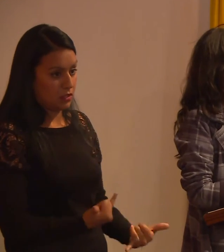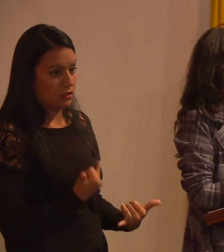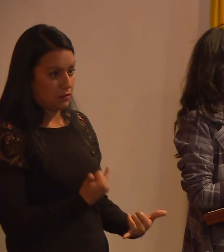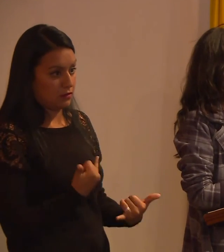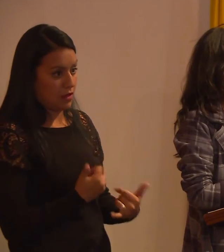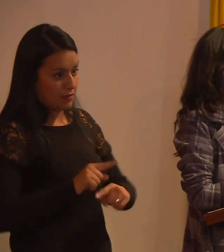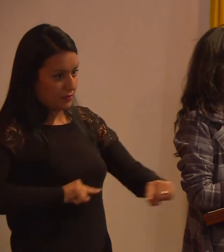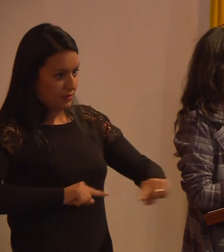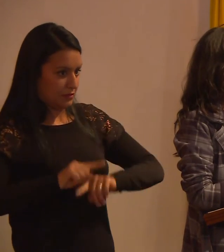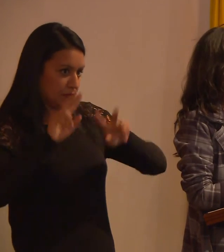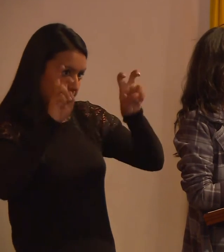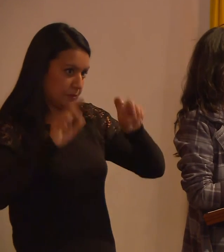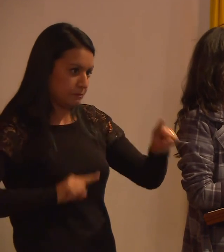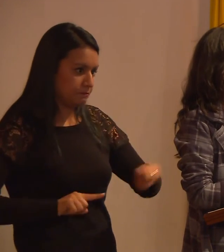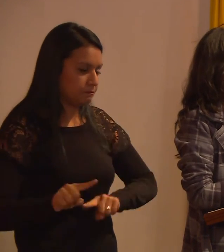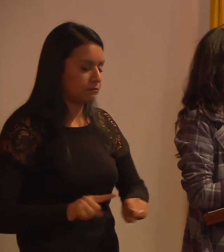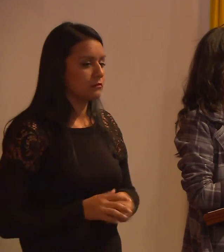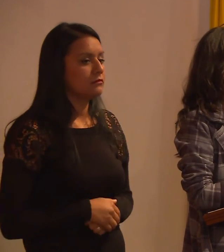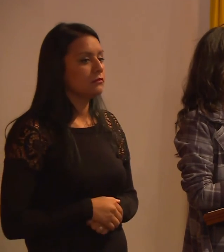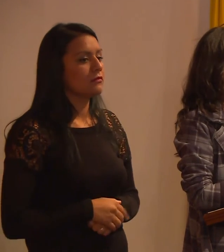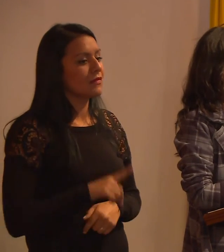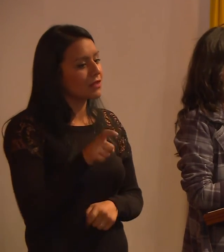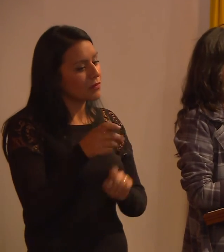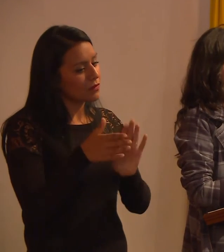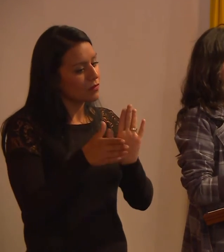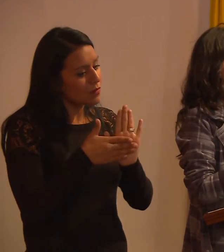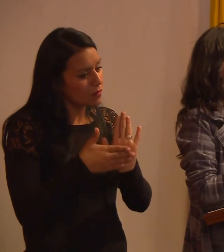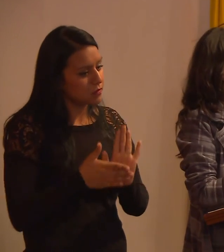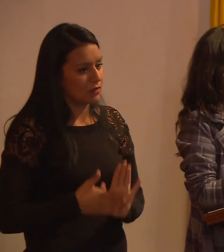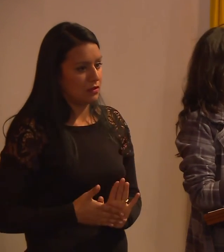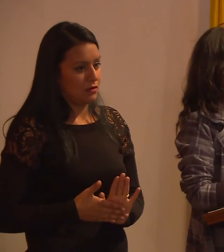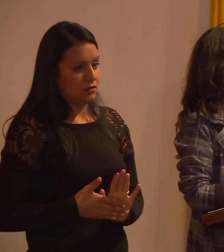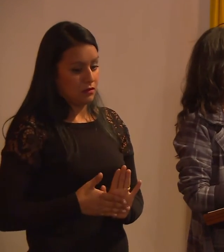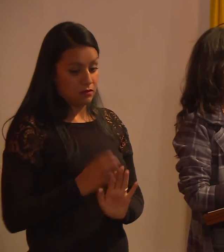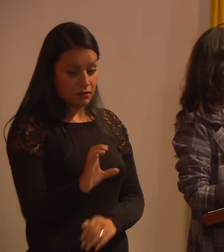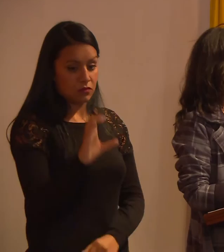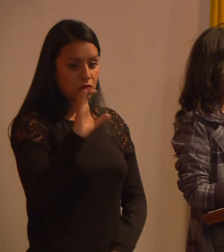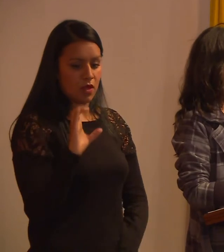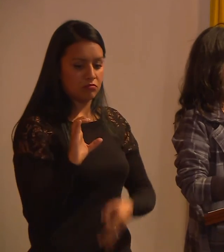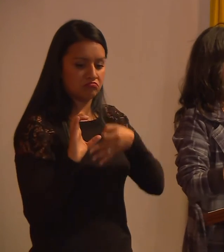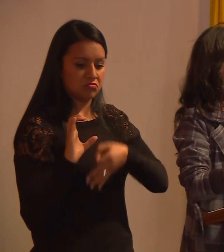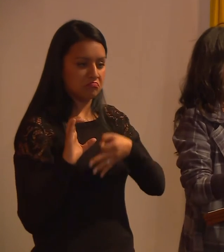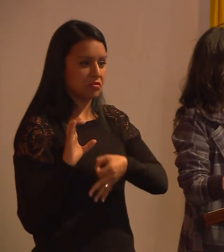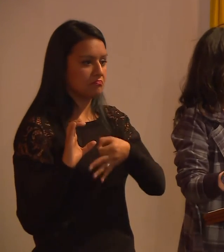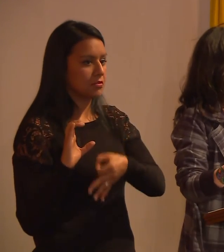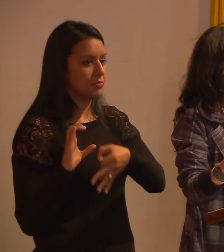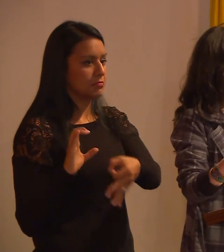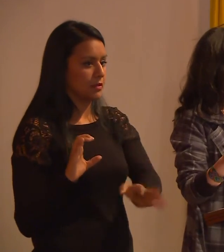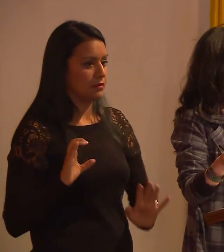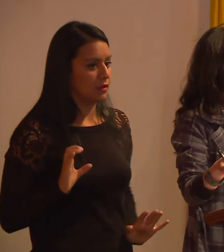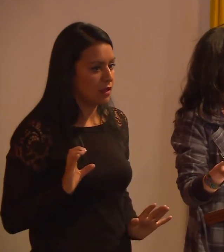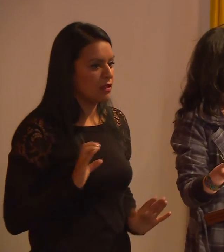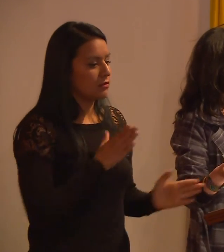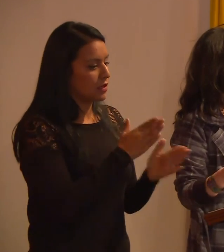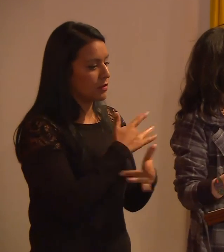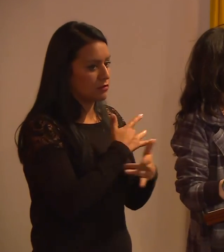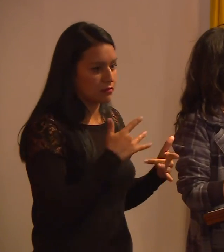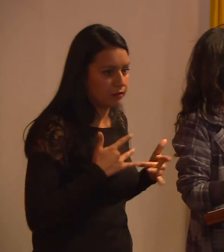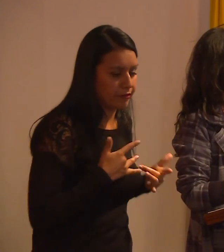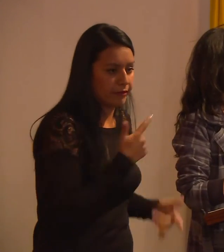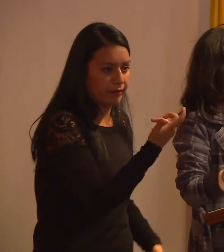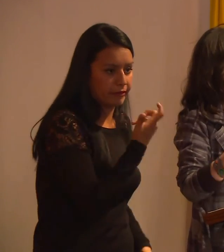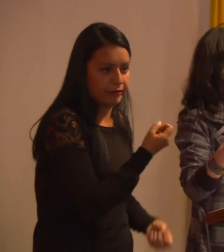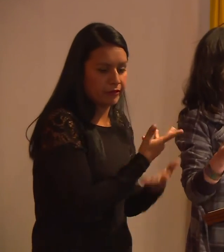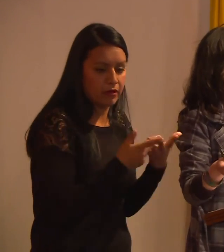de lo administrativo y debemos garantizar que nuestros sueldos lleguen, que se paguen los servicios públicos de cada